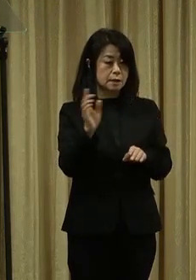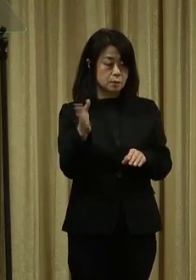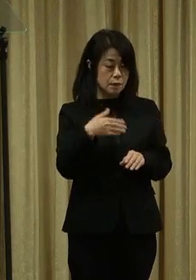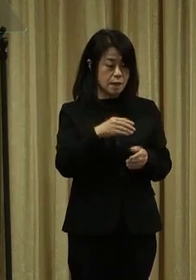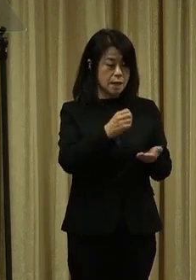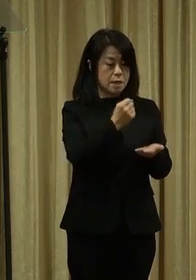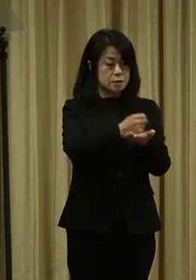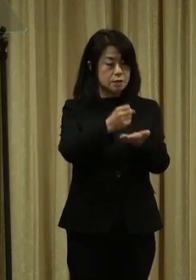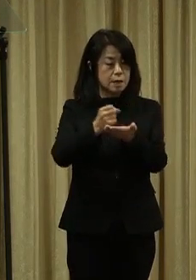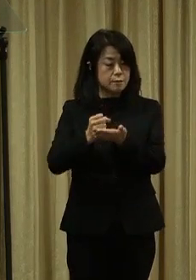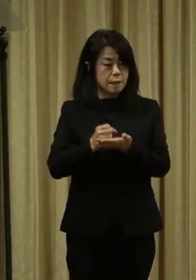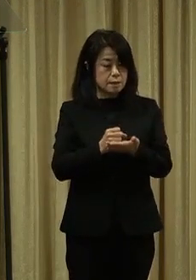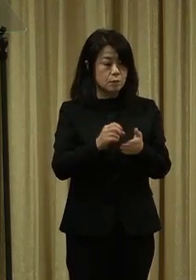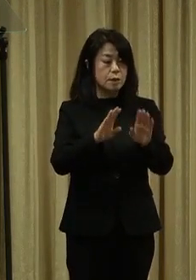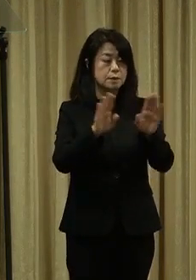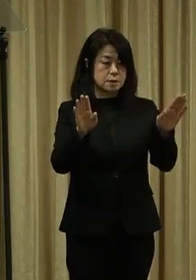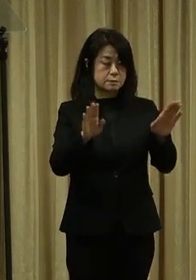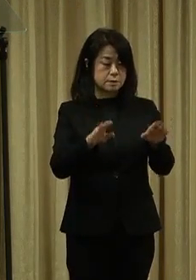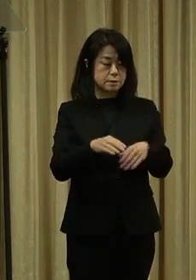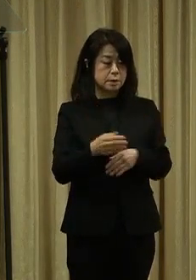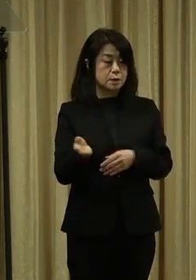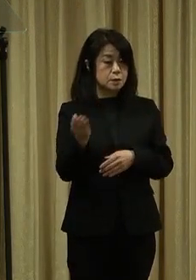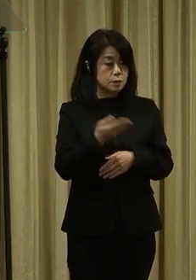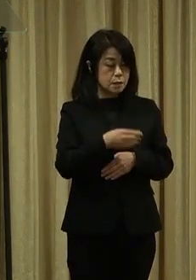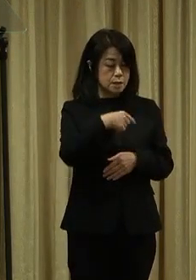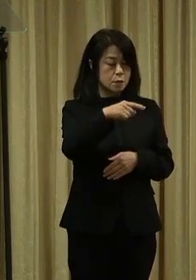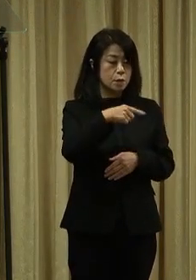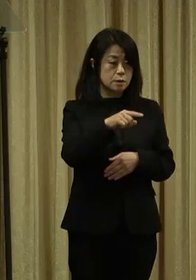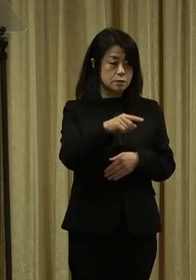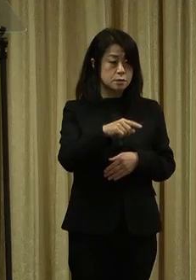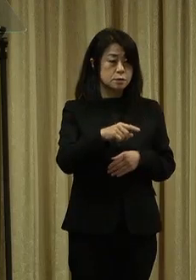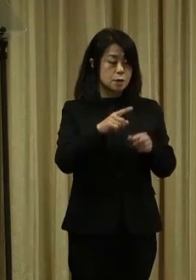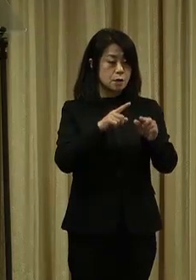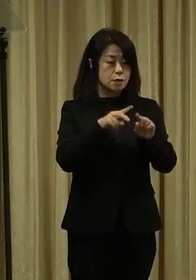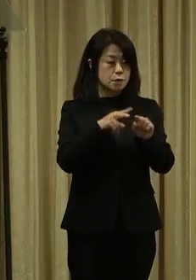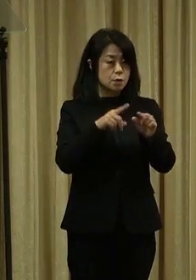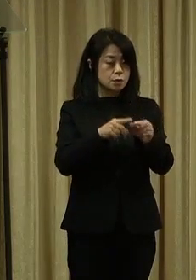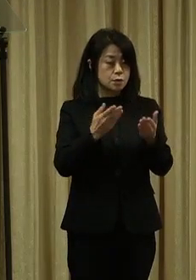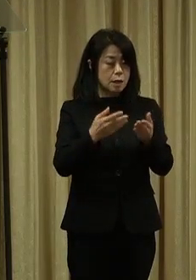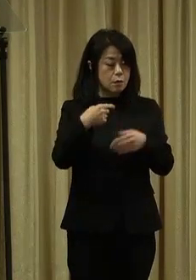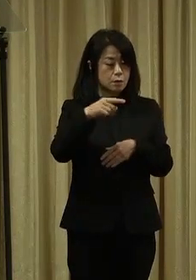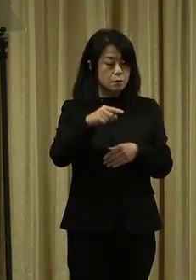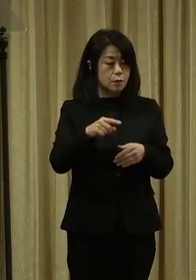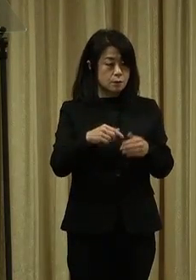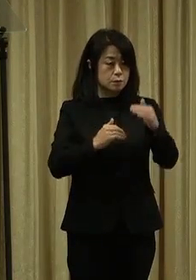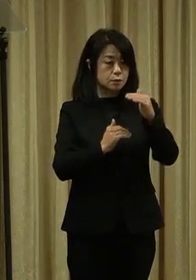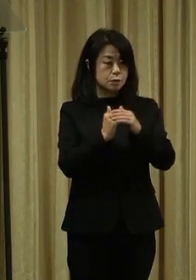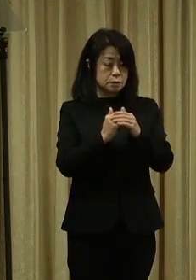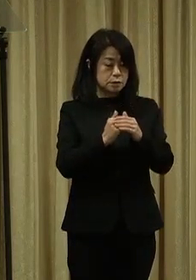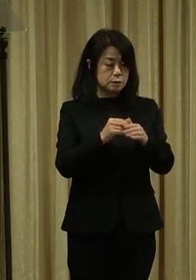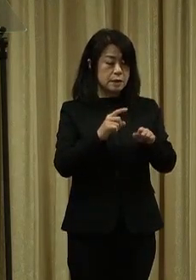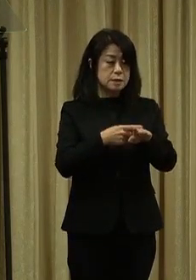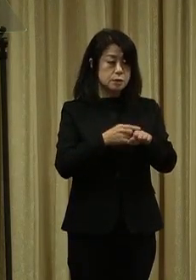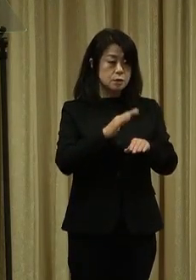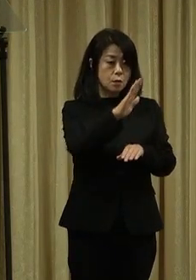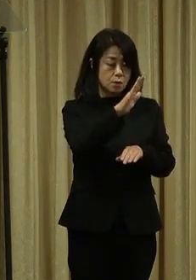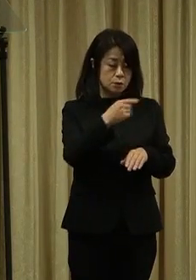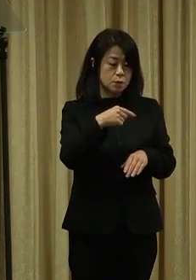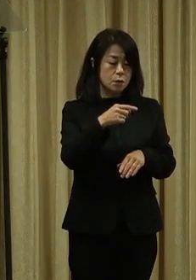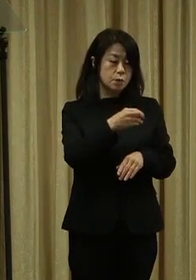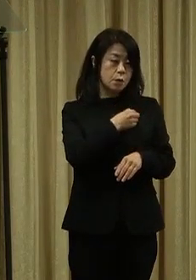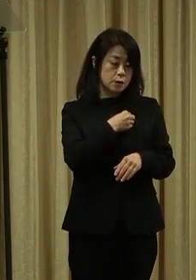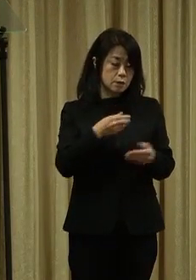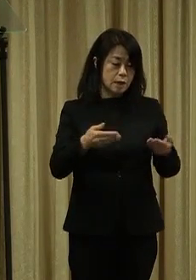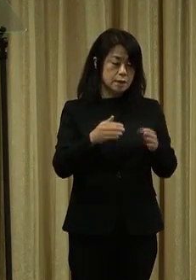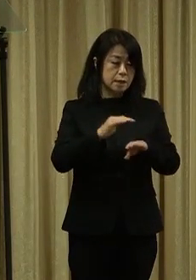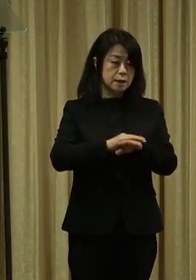に教育の充実です。まず小中学校教育の充実ですが教育の質の向上と教員の働き